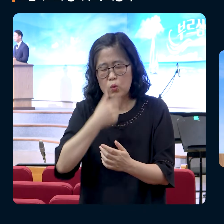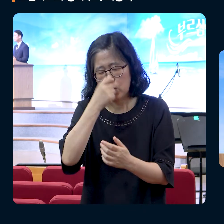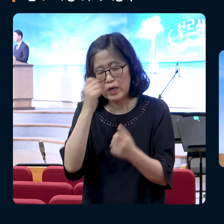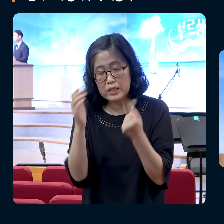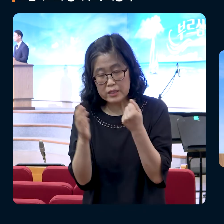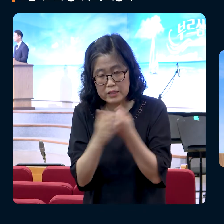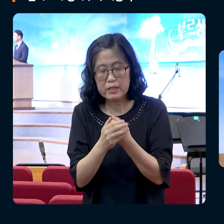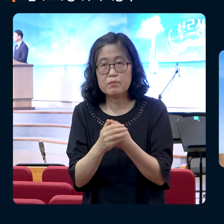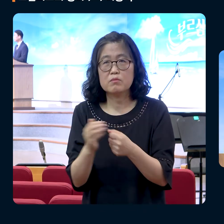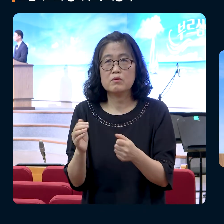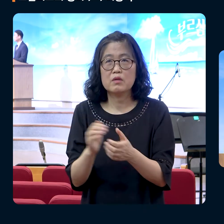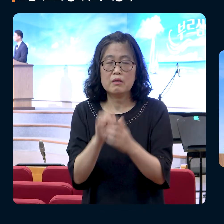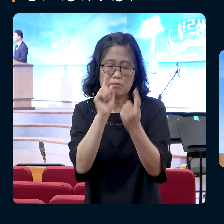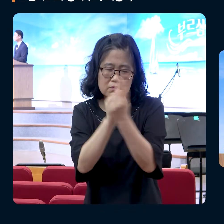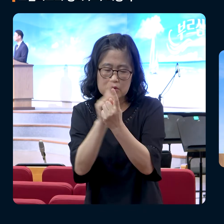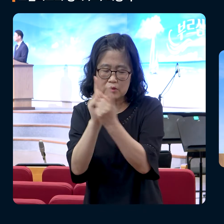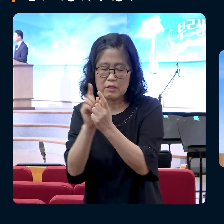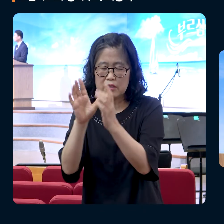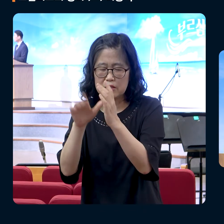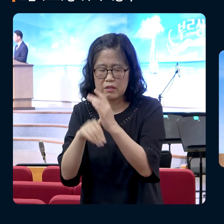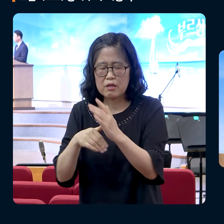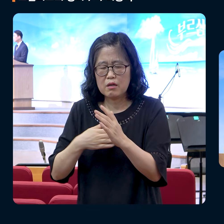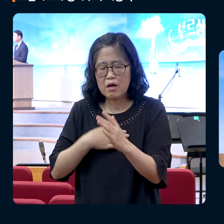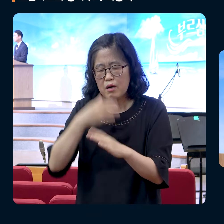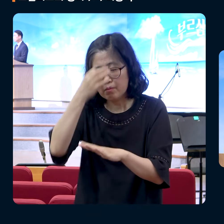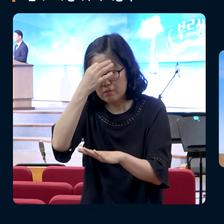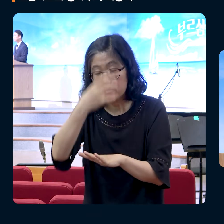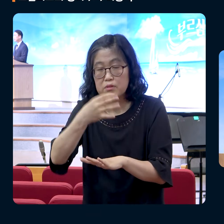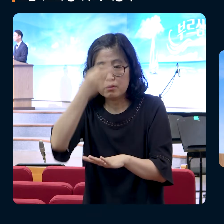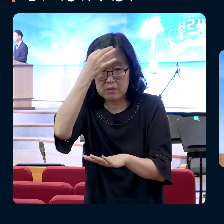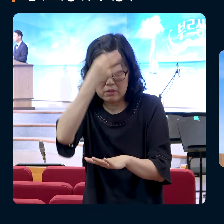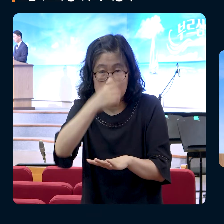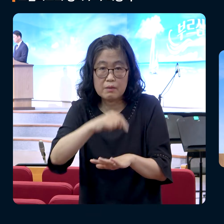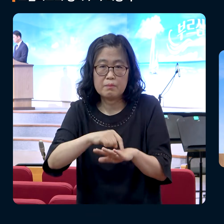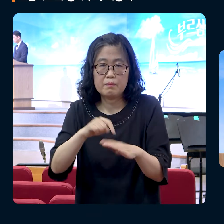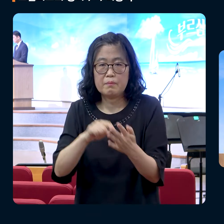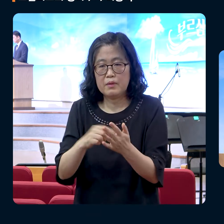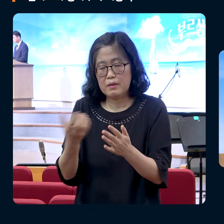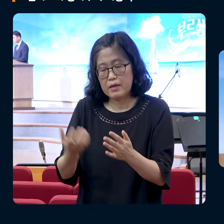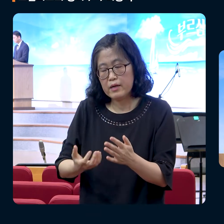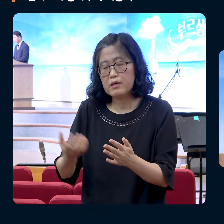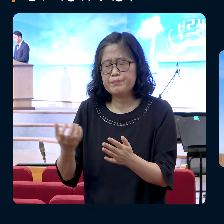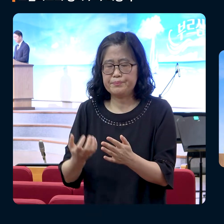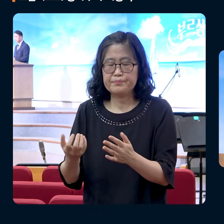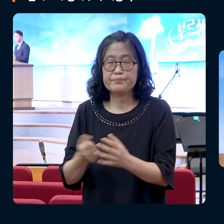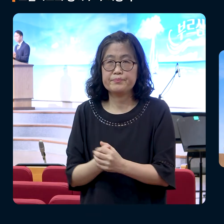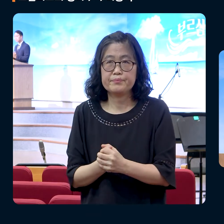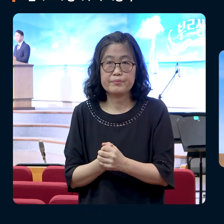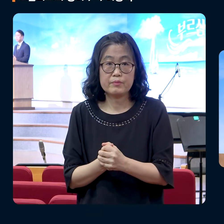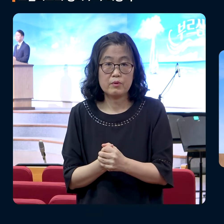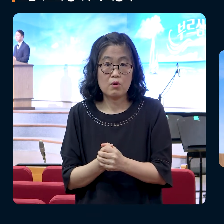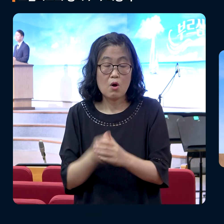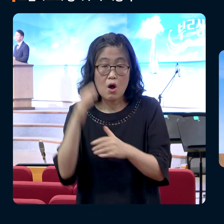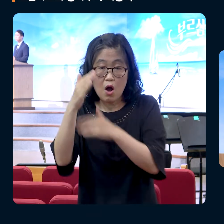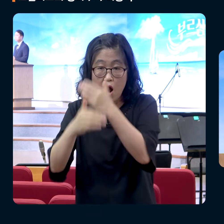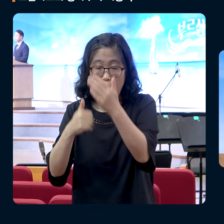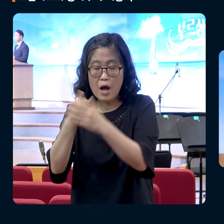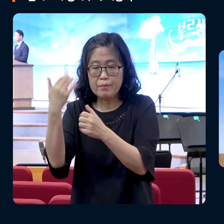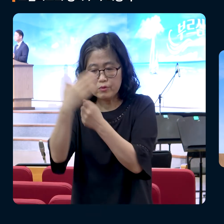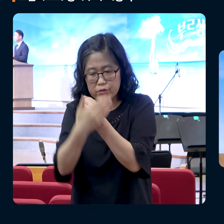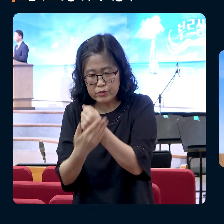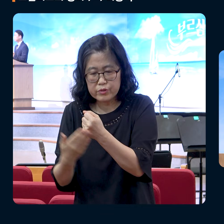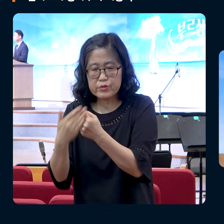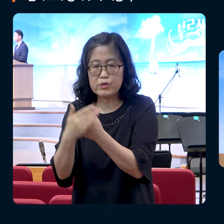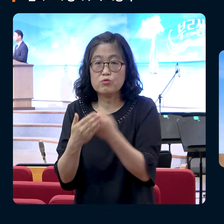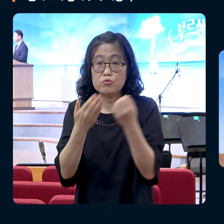이렇게 대하고 만나고 이야기하는 게 너무나도 민망하고 너무 마음이 좀 어렵더라고요. 하나님께서 은혜를 더 부어주셔서